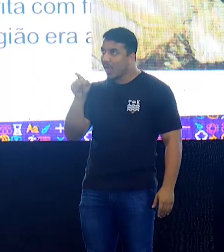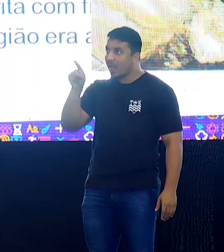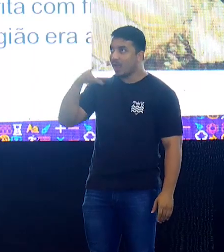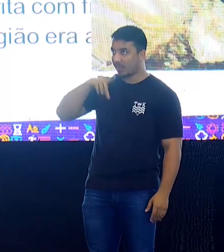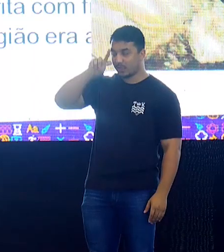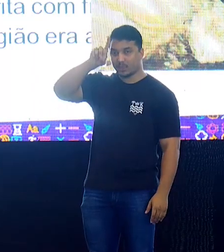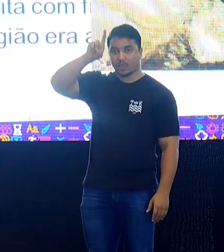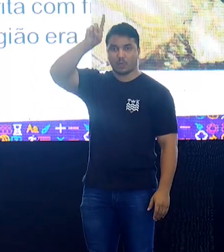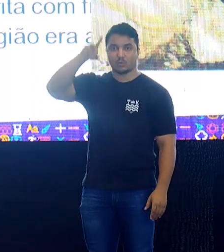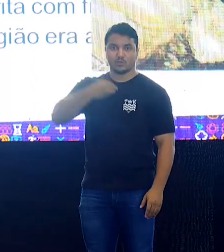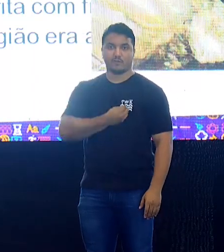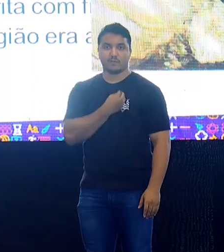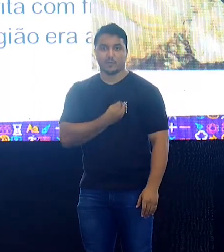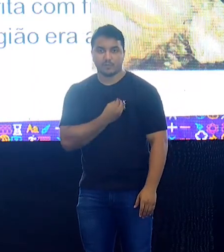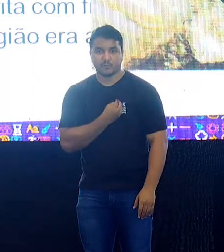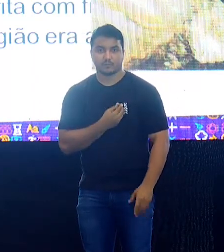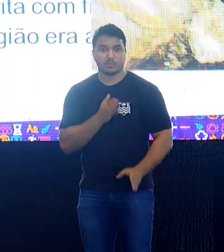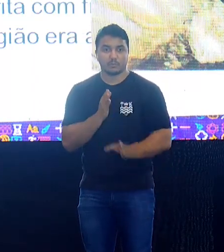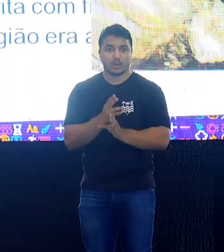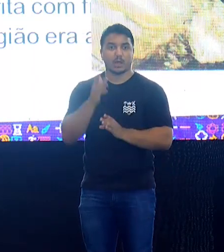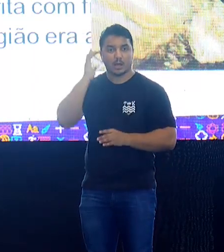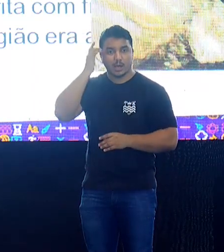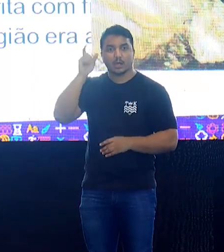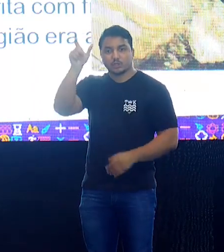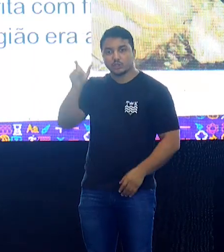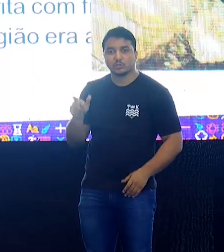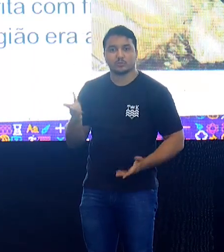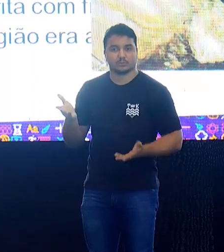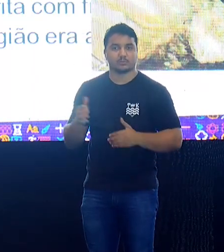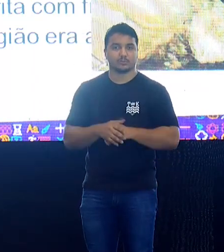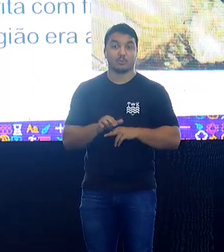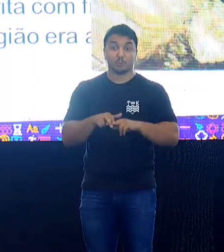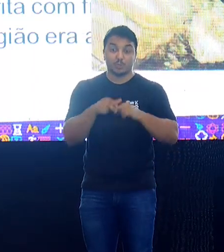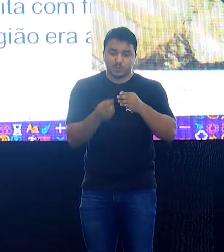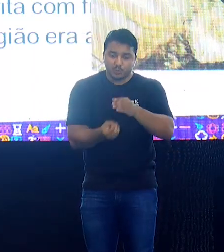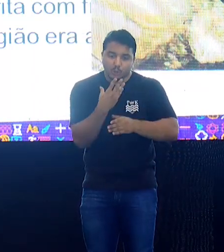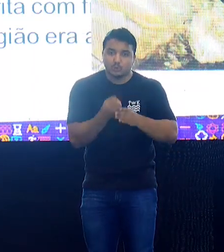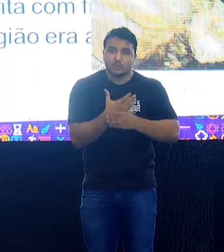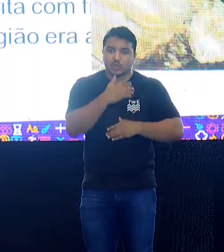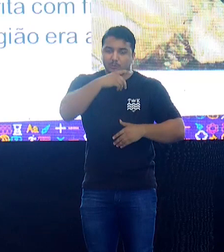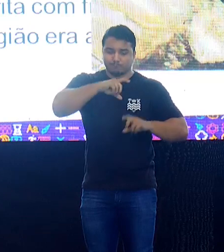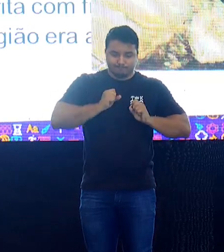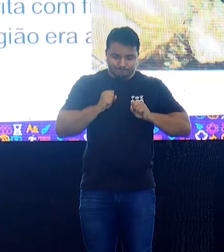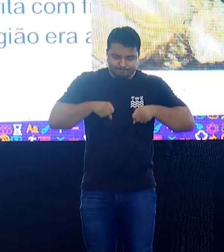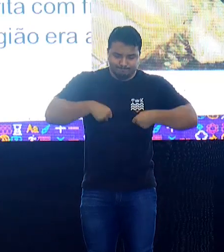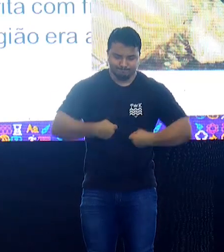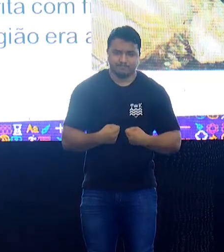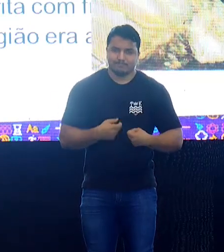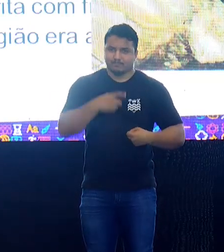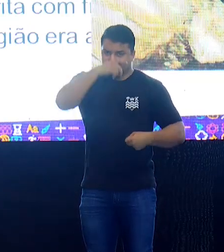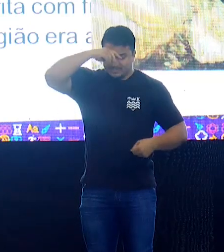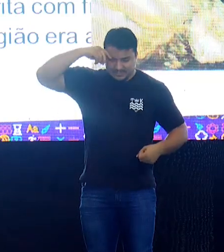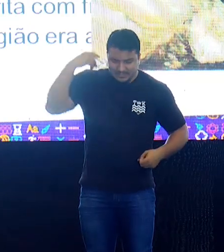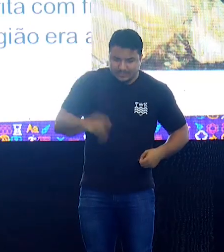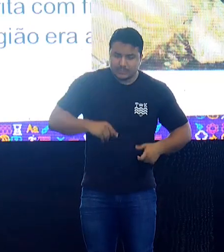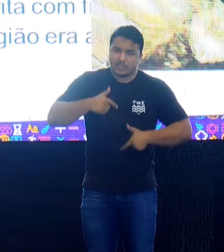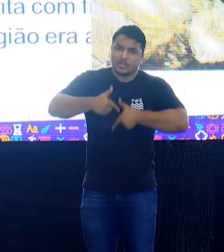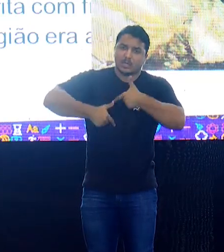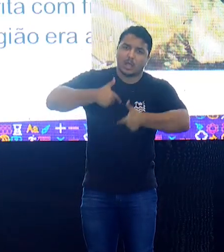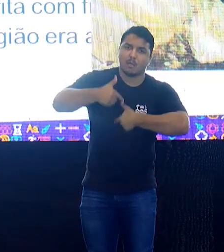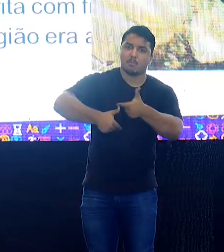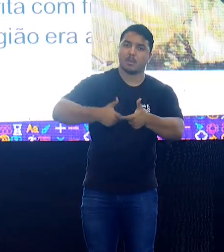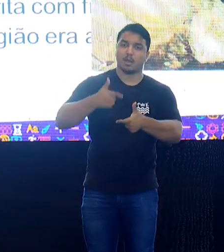Deus vivo, o faraó. Esse modo de produção, onde as pessoas trabalham